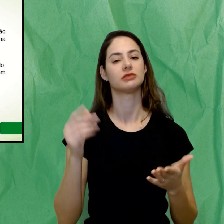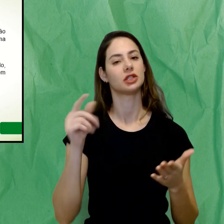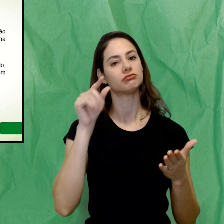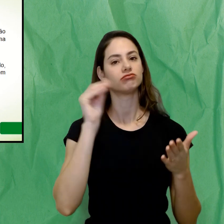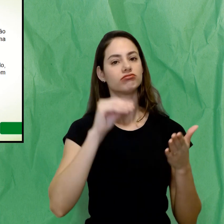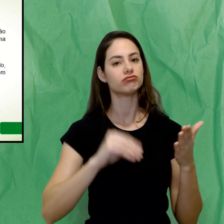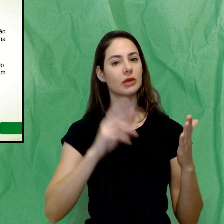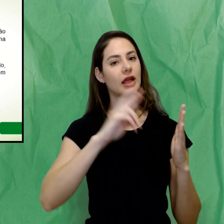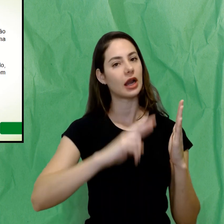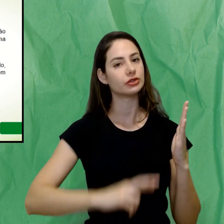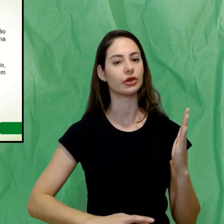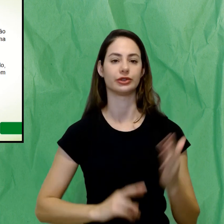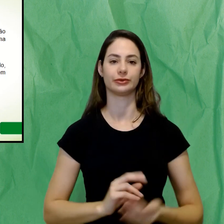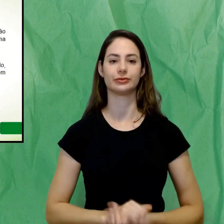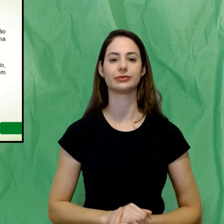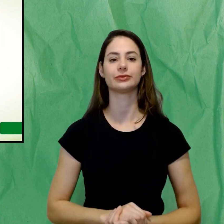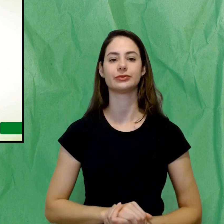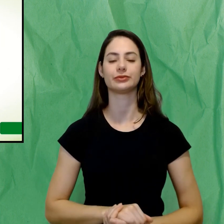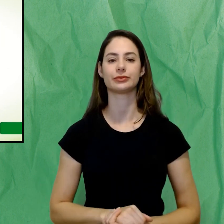maior.